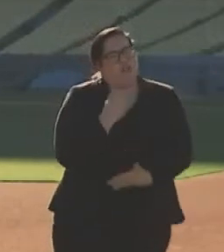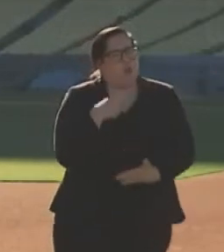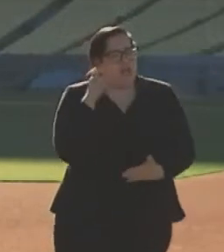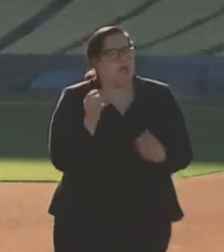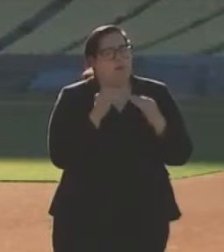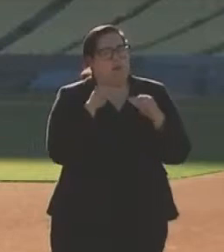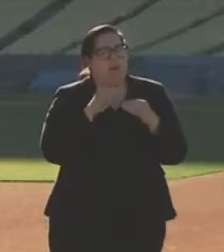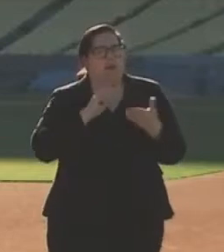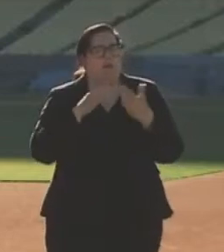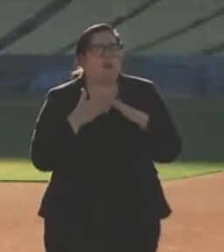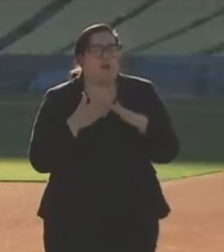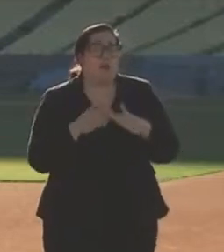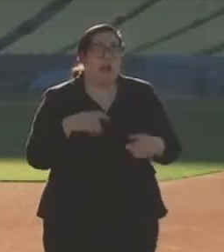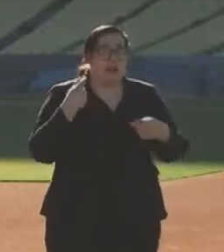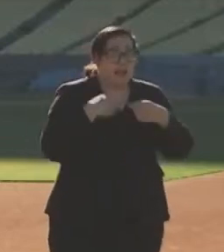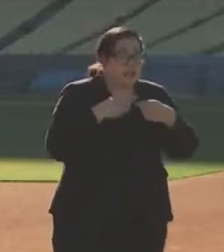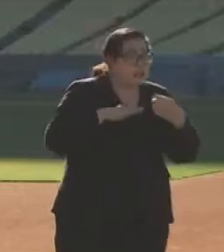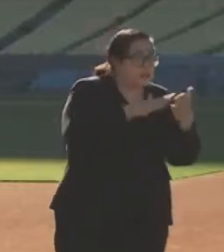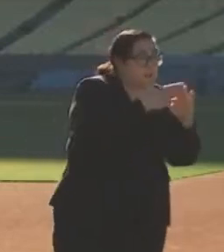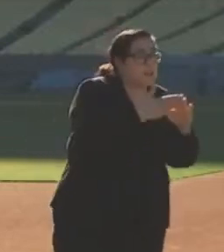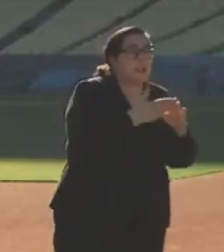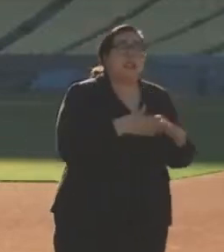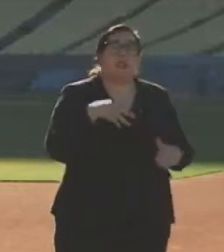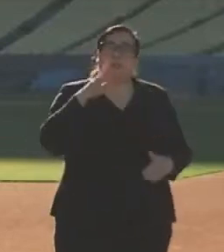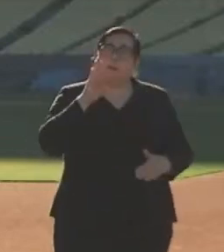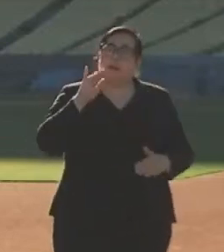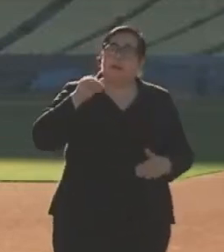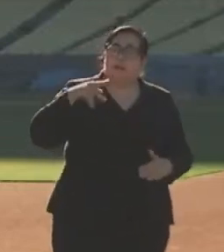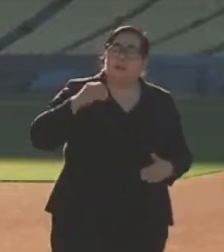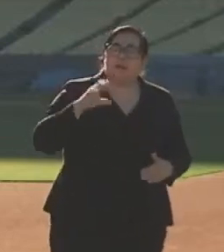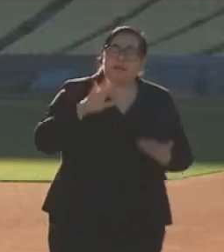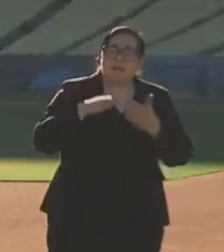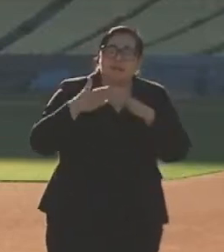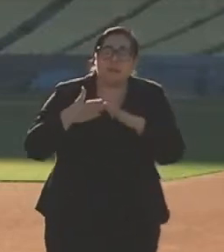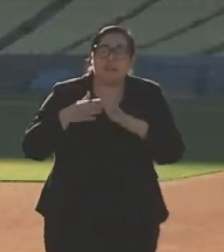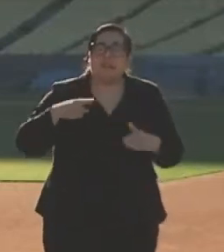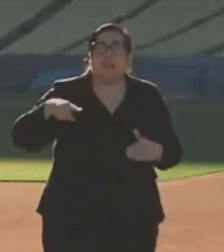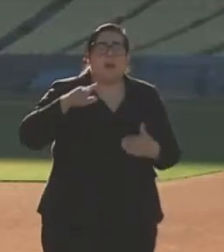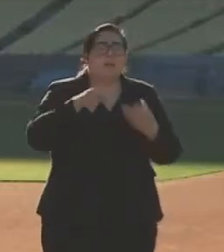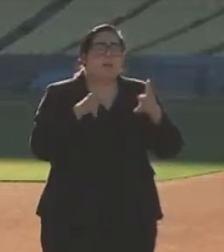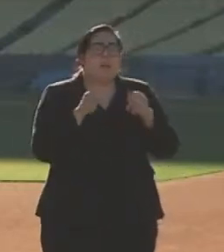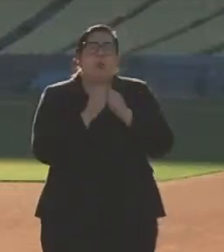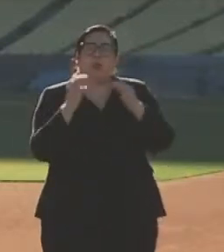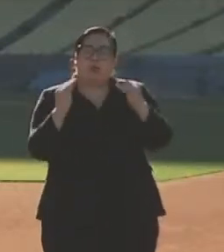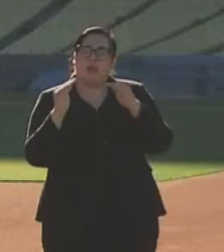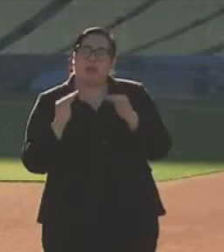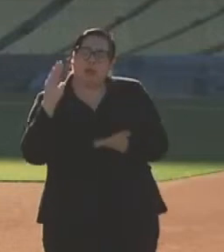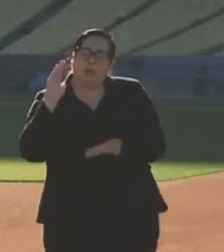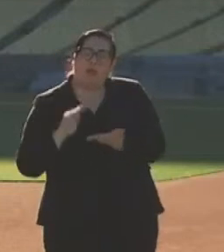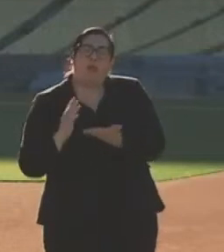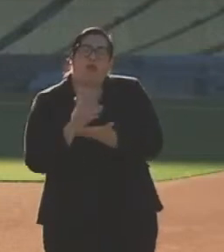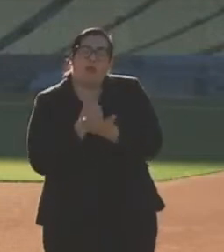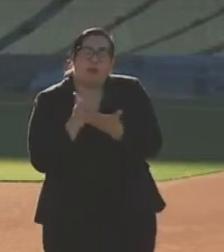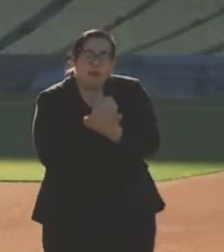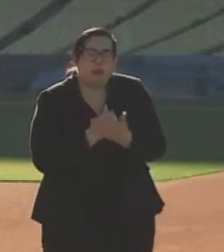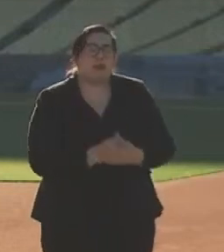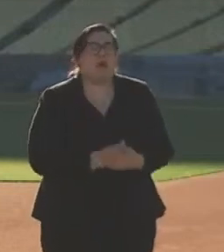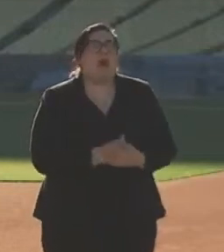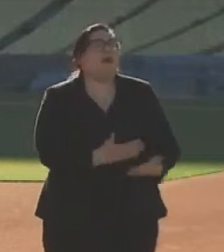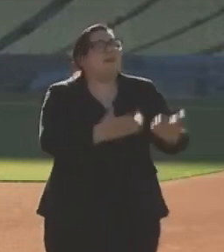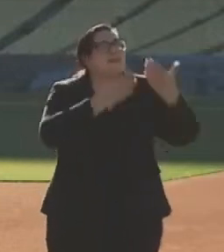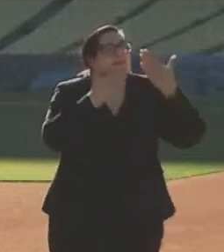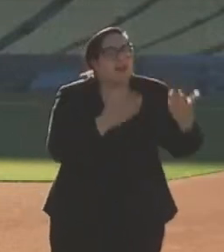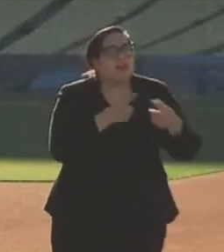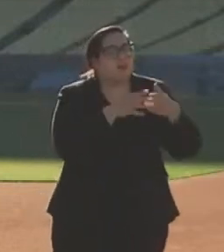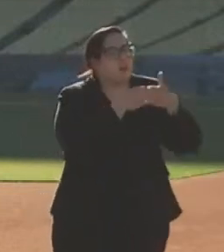comunidad, en la comunidad latina, comunidades de color, comunidades con personas de bajos ingresos, y gracias